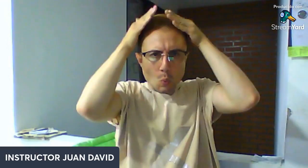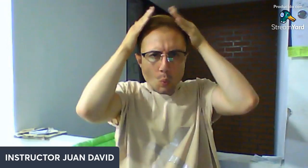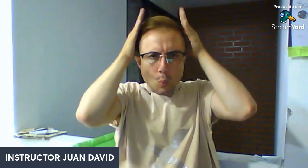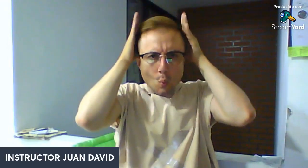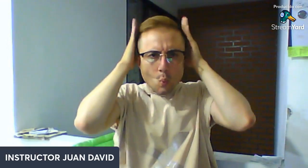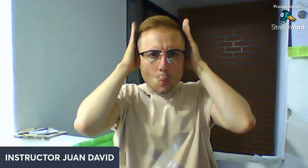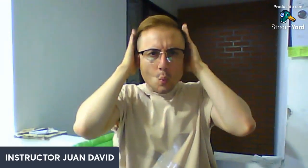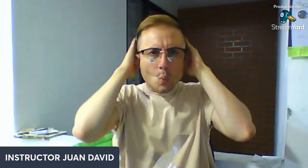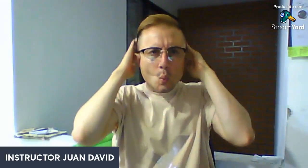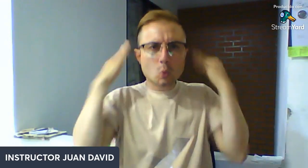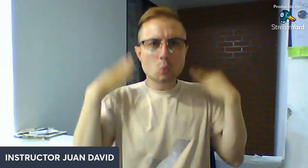así.